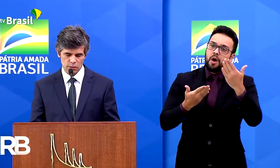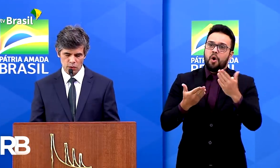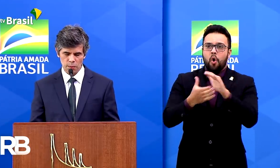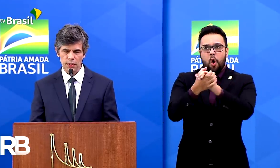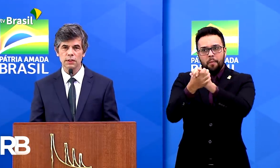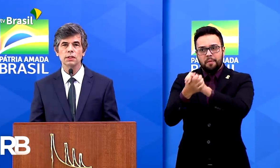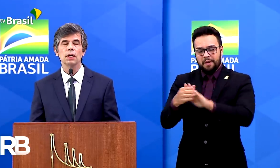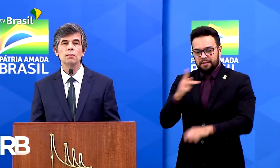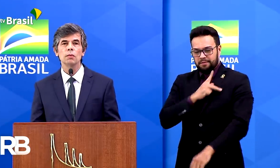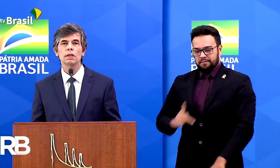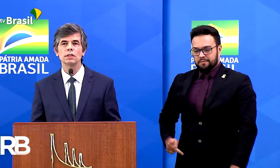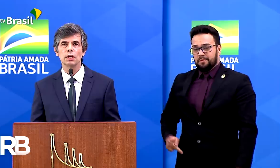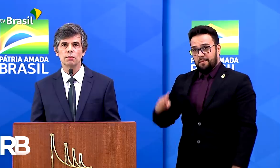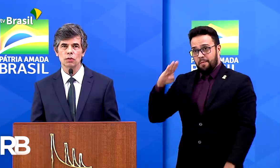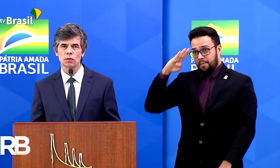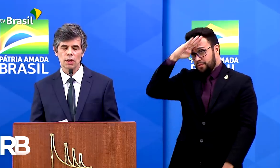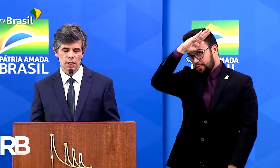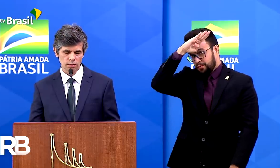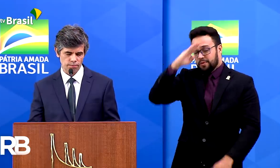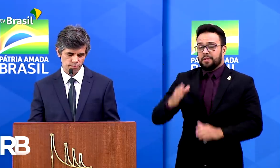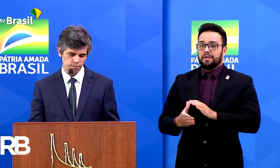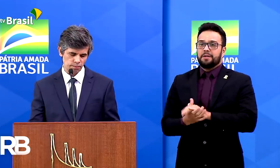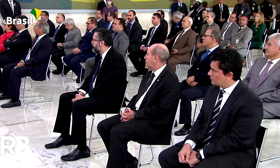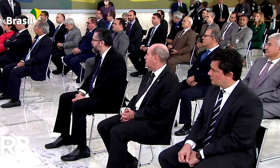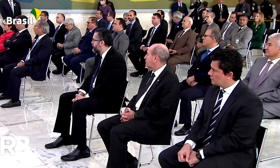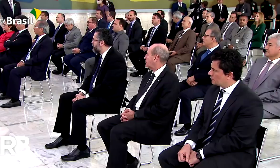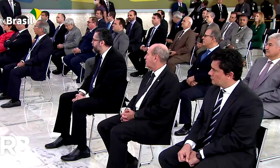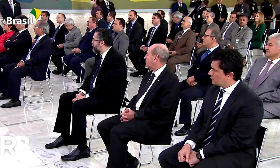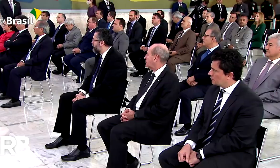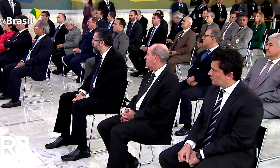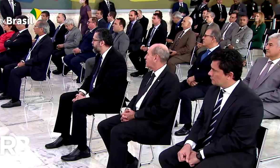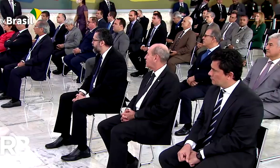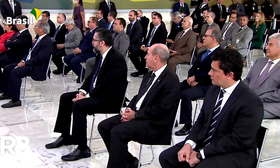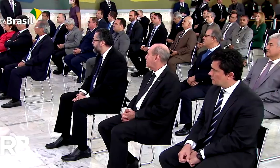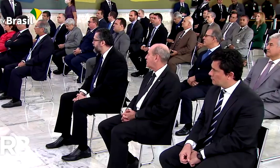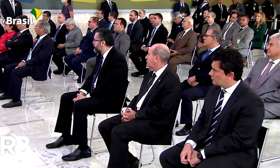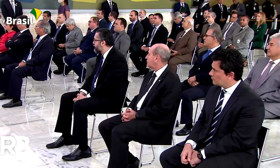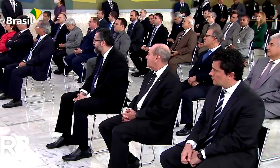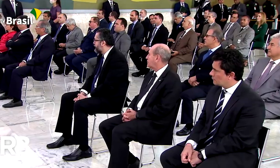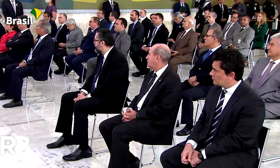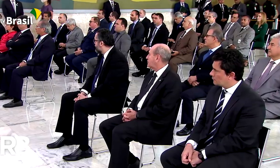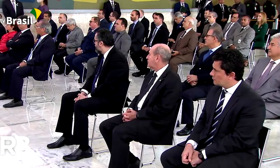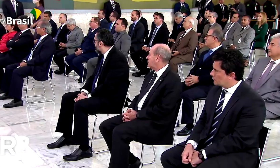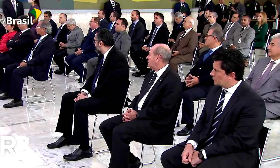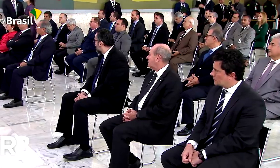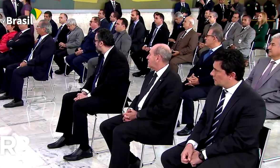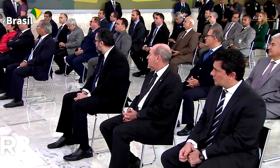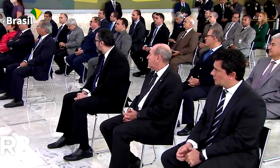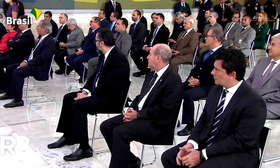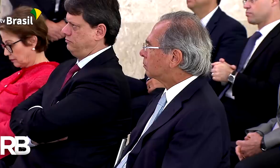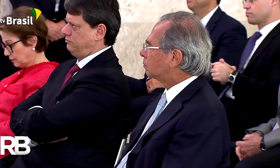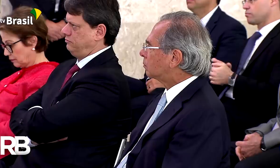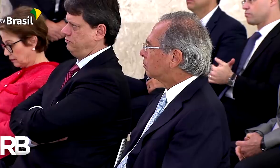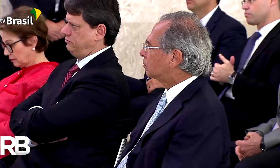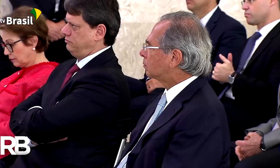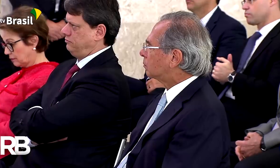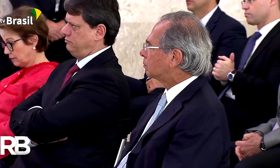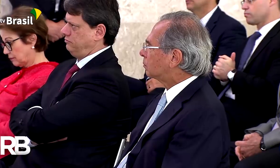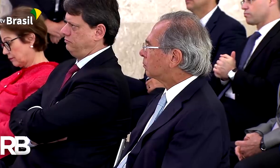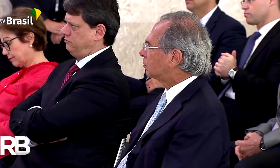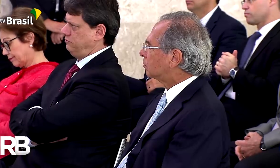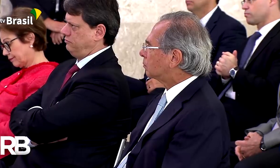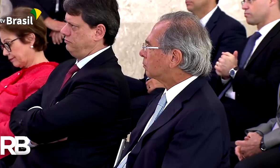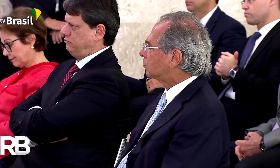atenção, mas que as outras doenças não podem ser deixadas de lado. O novo ministro disse que agora quer buscar mais informações e